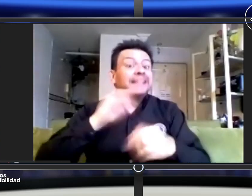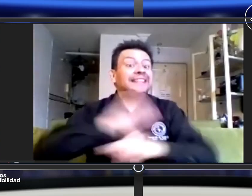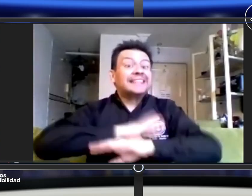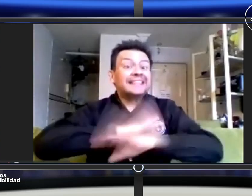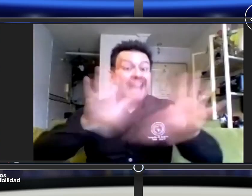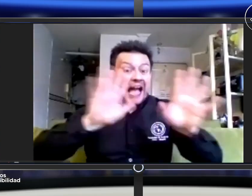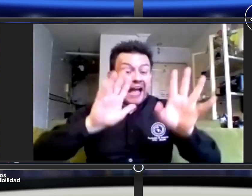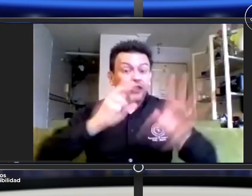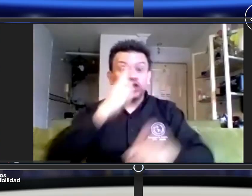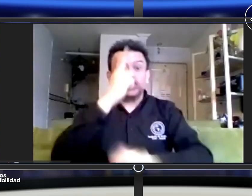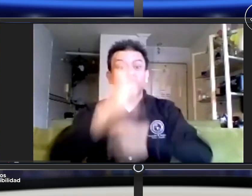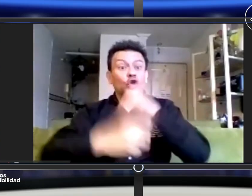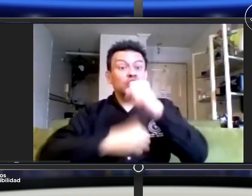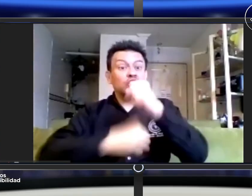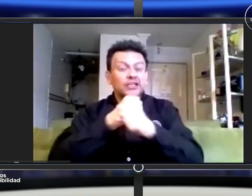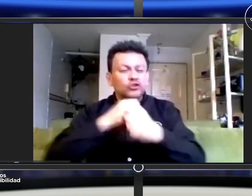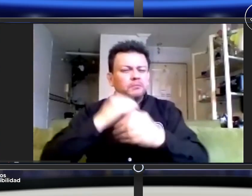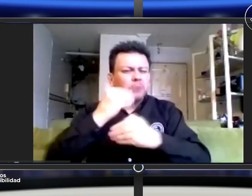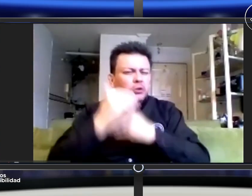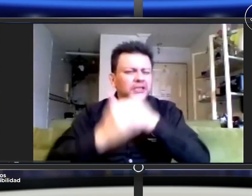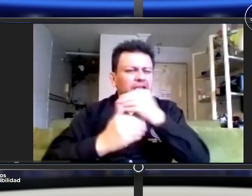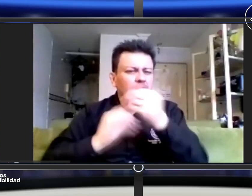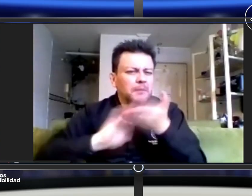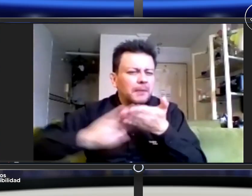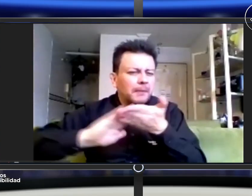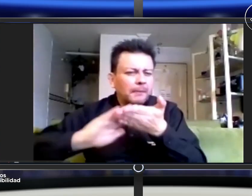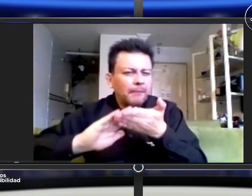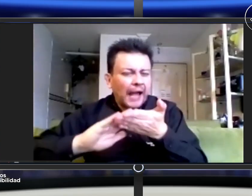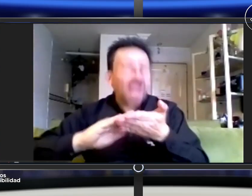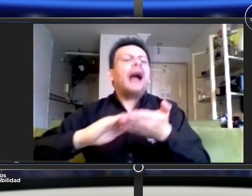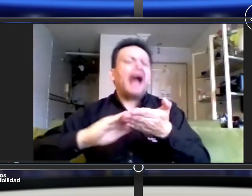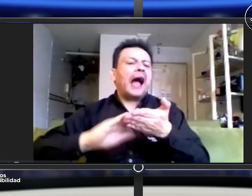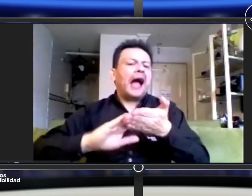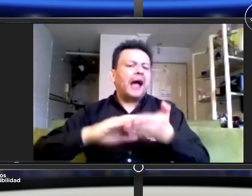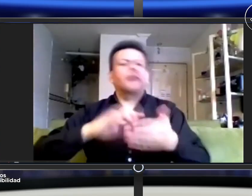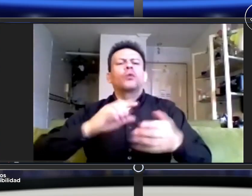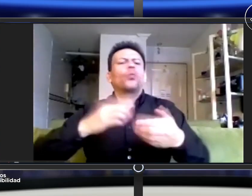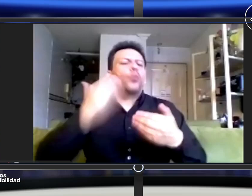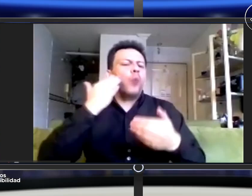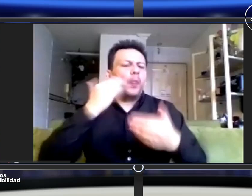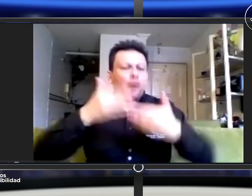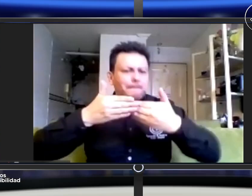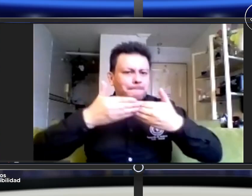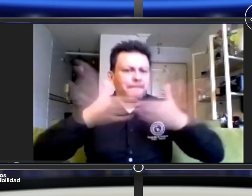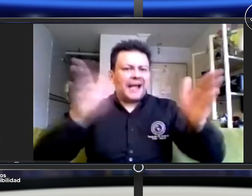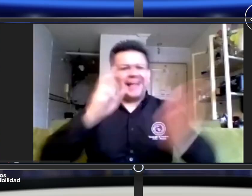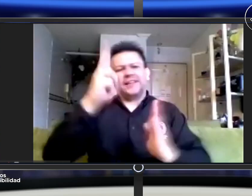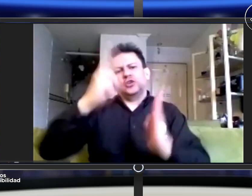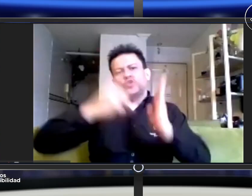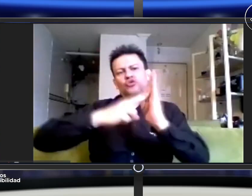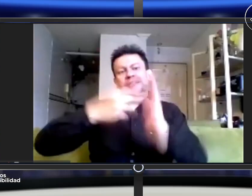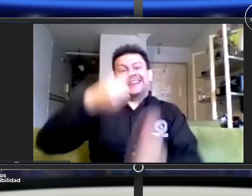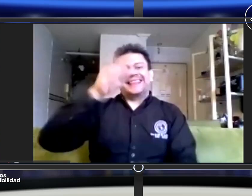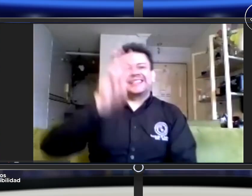que pues ha pasado ya tiempo después de esto, un año después, a ver si se soluciona. y cuando se abrieron